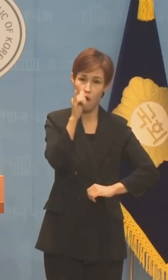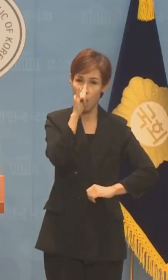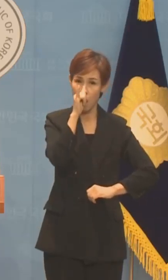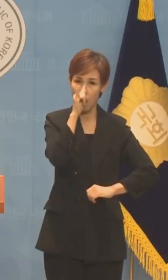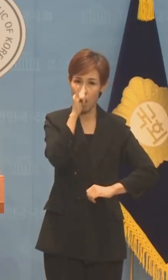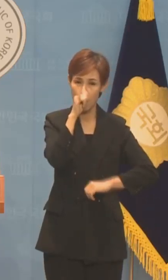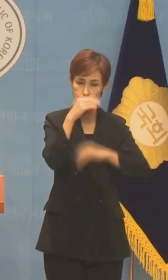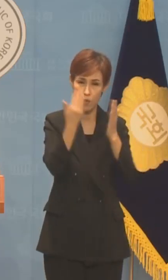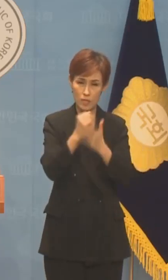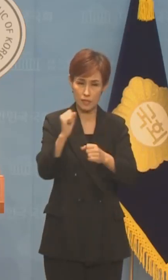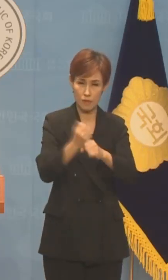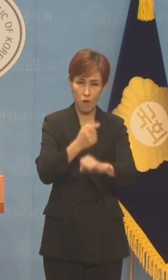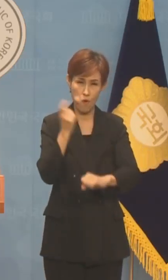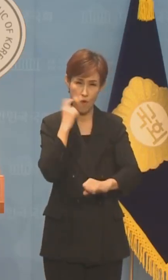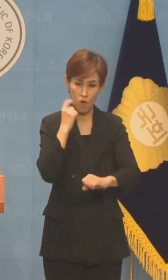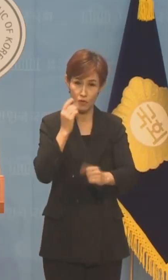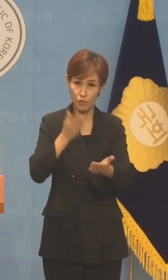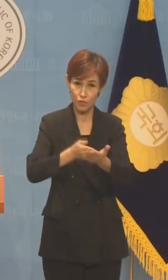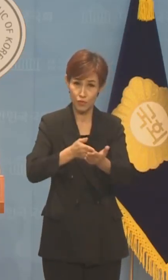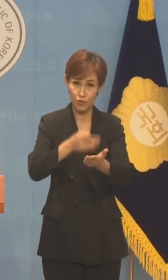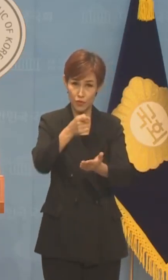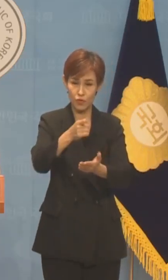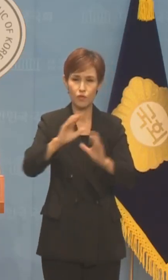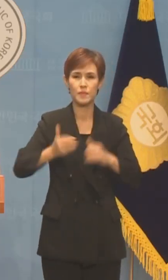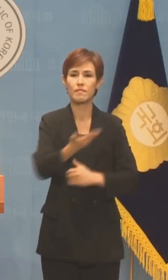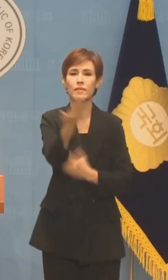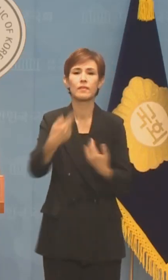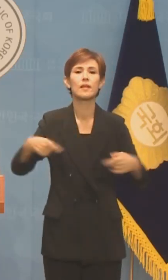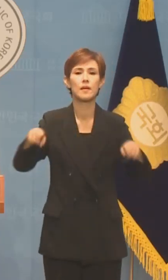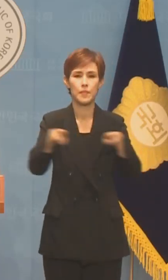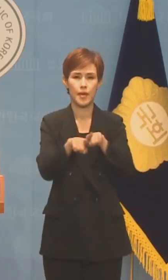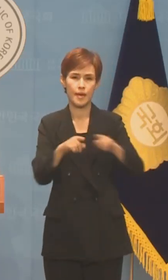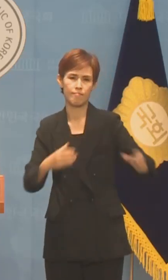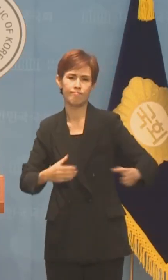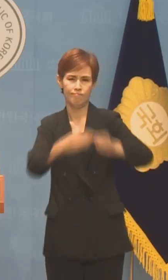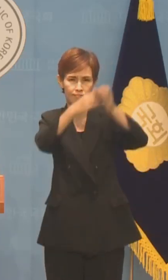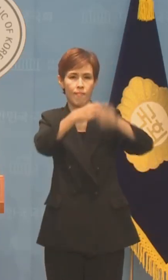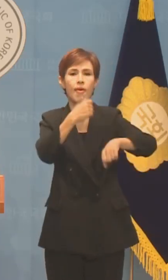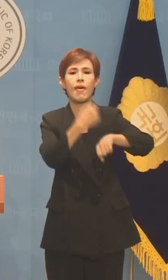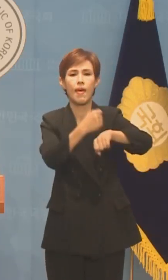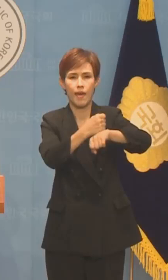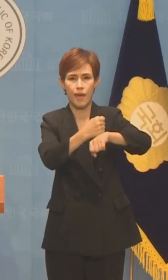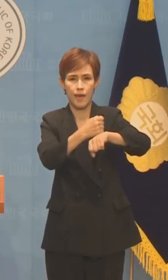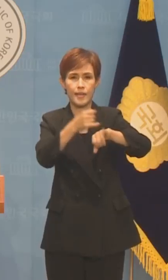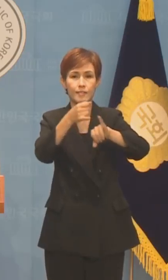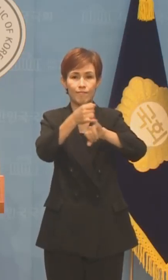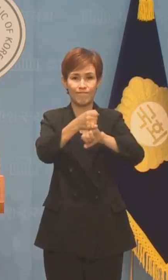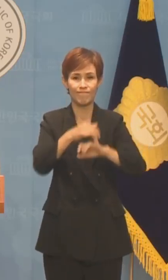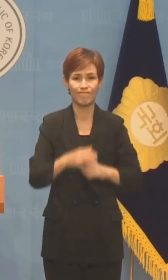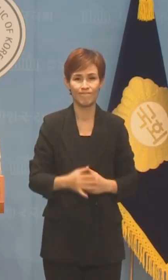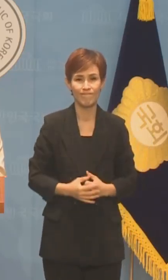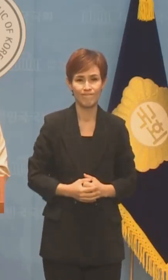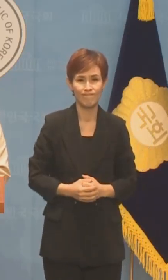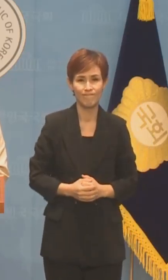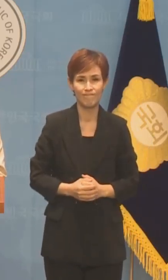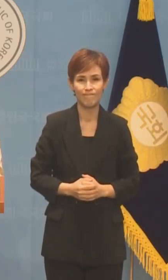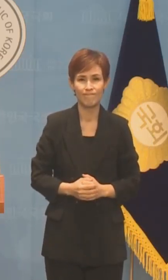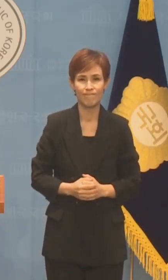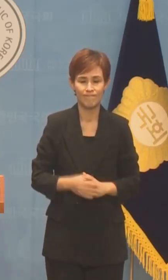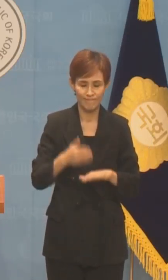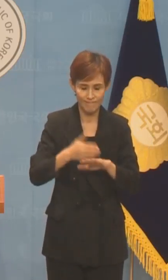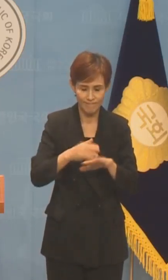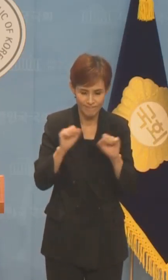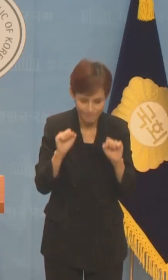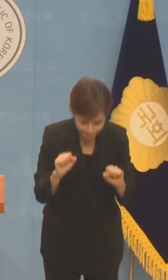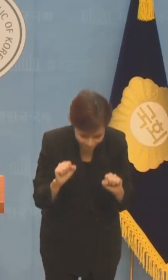종류의 음모론 및 가짜뉴스에 국민과 함께 당당히 맞서 싸울 것을 약속드립니다.